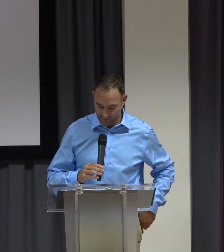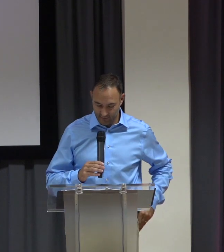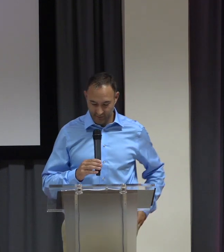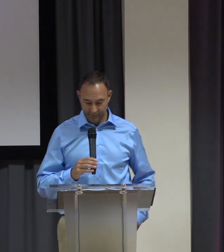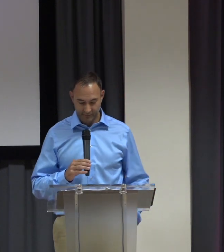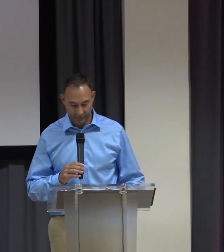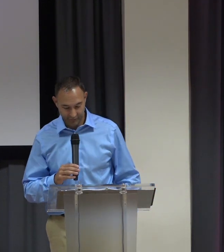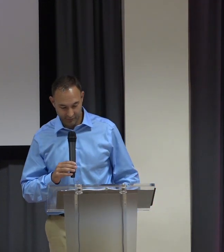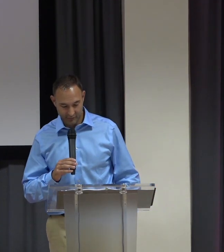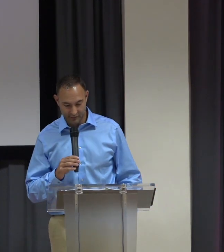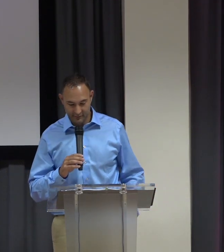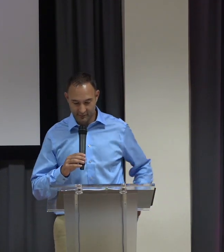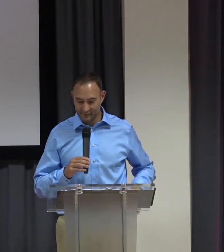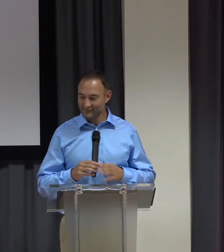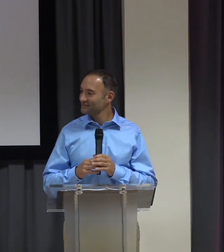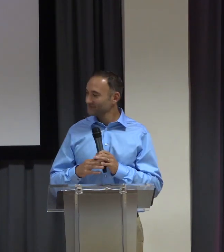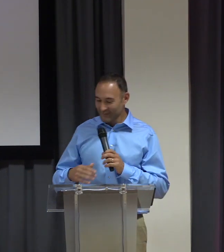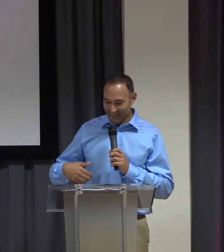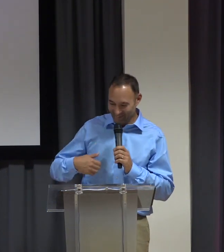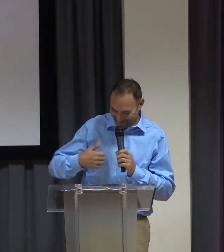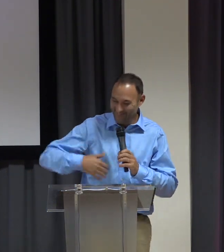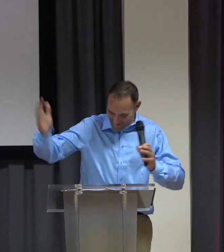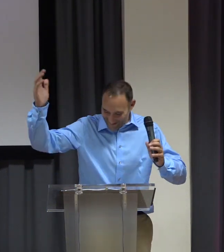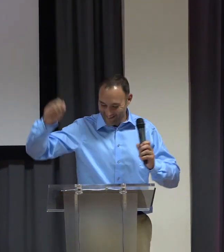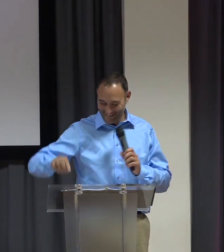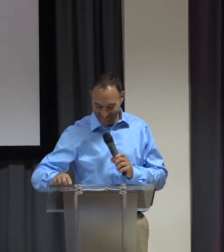150 miles, enfin c'est long.